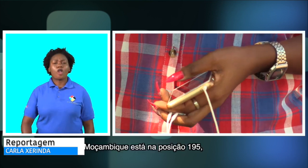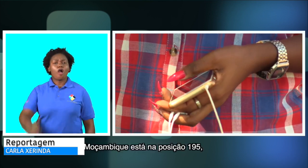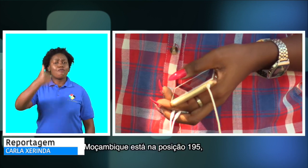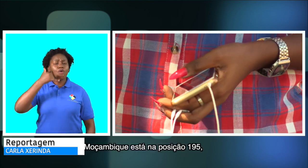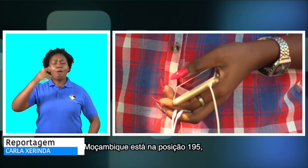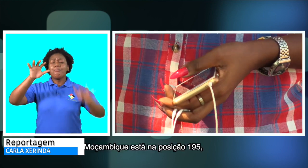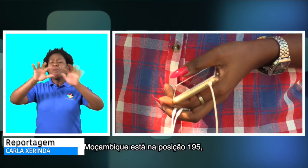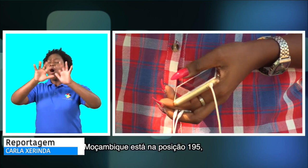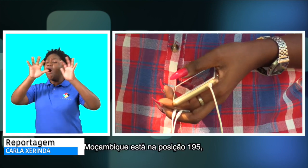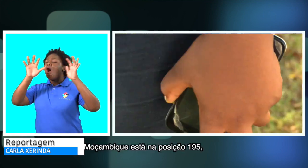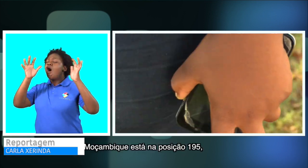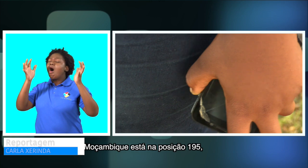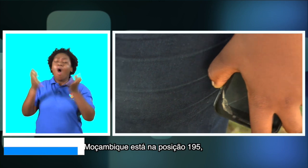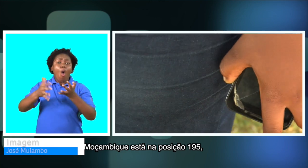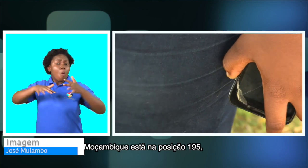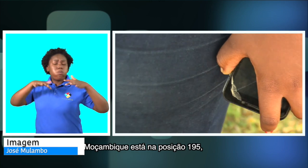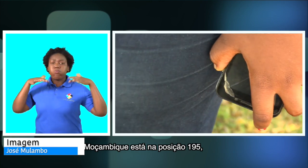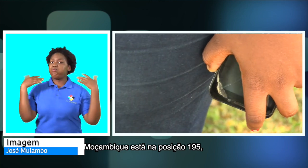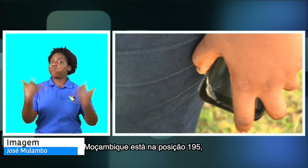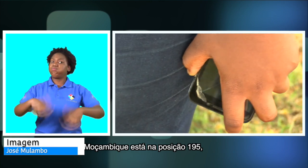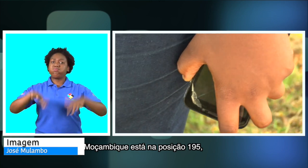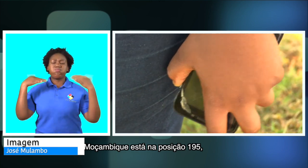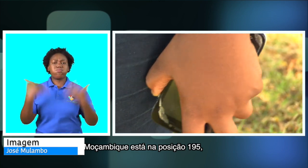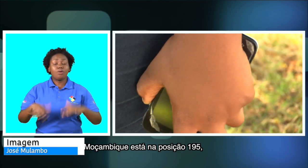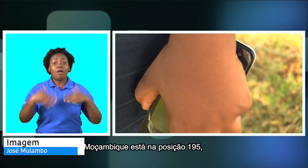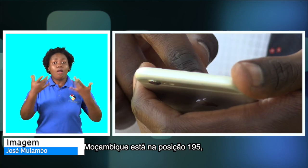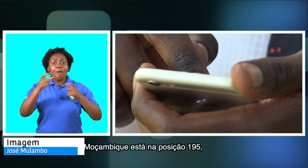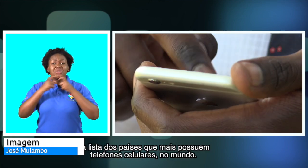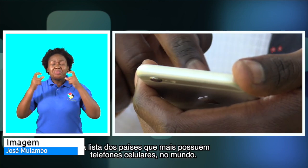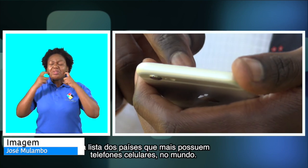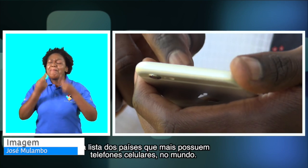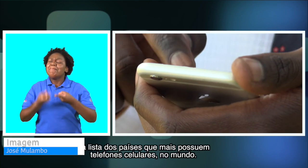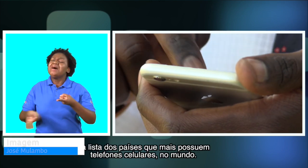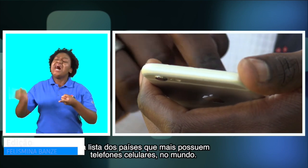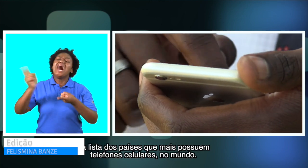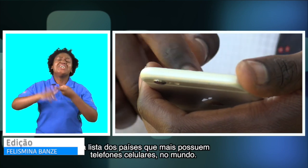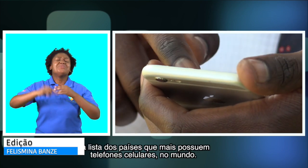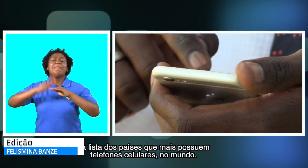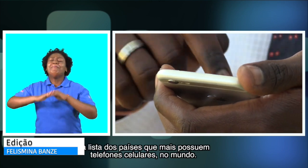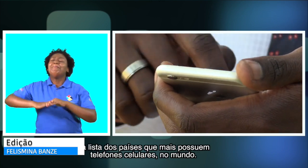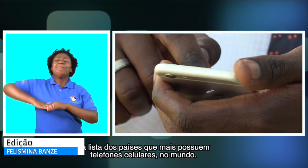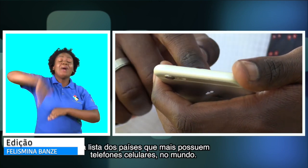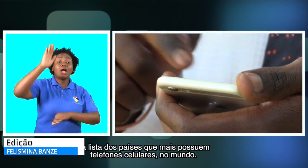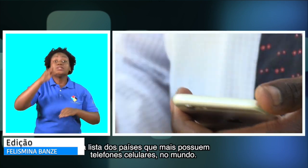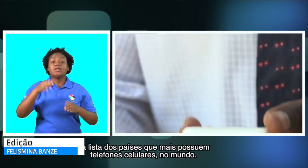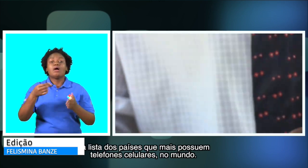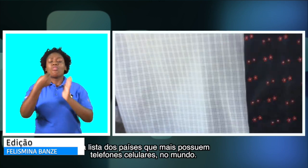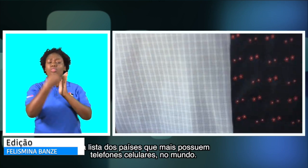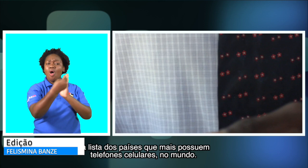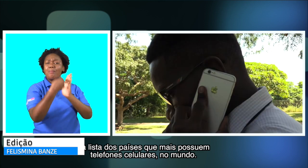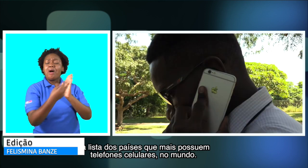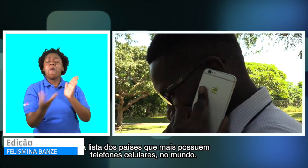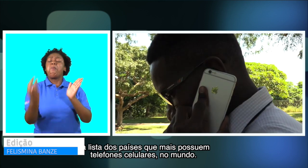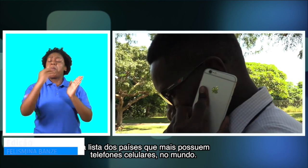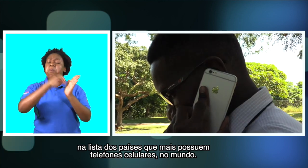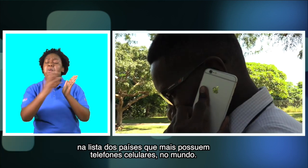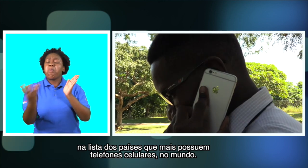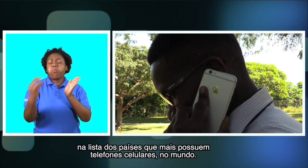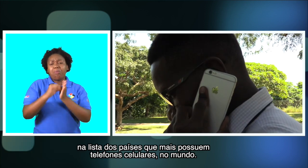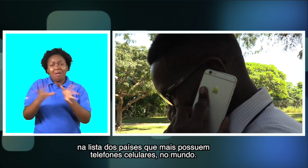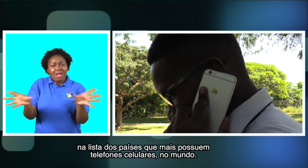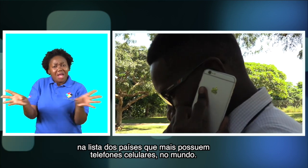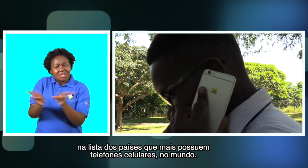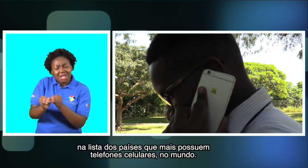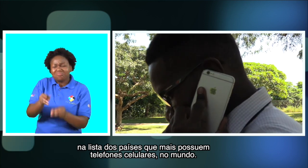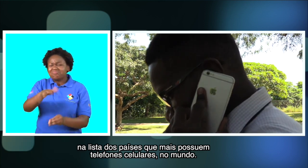Moçambique está na posição 195 na lista dos países que mais possuem